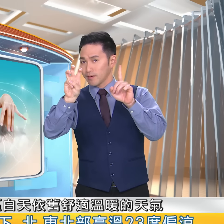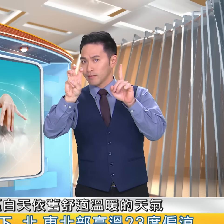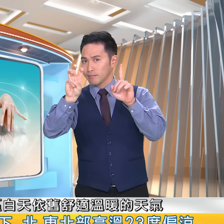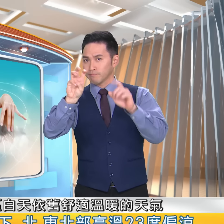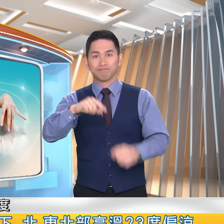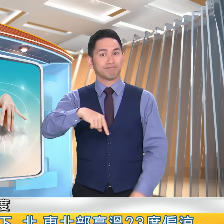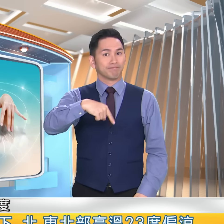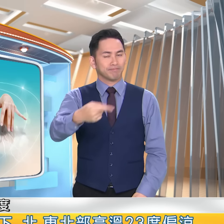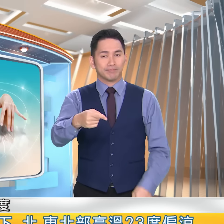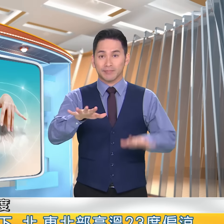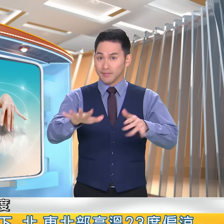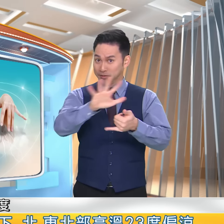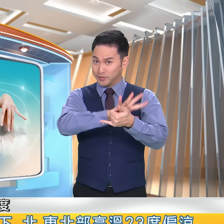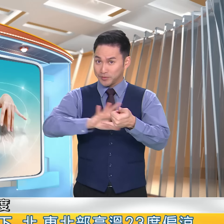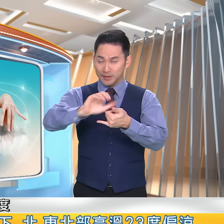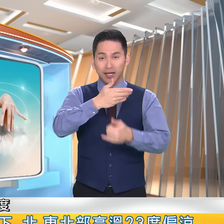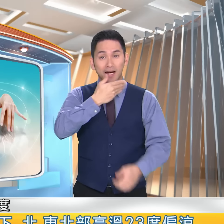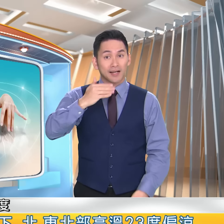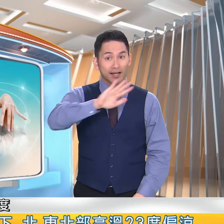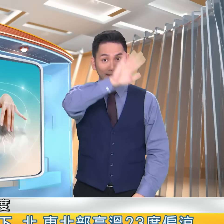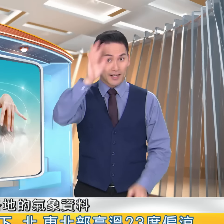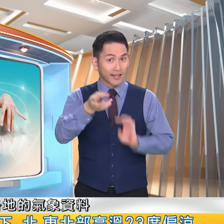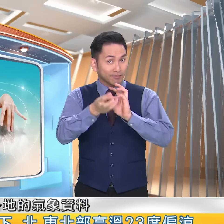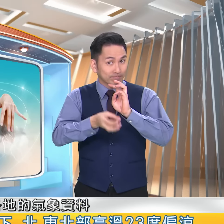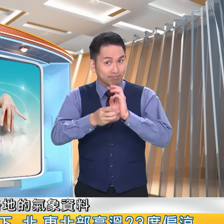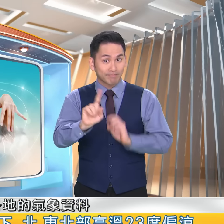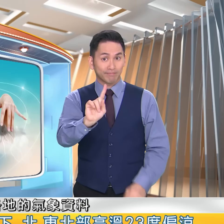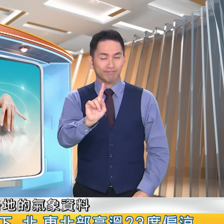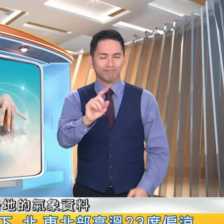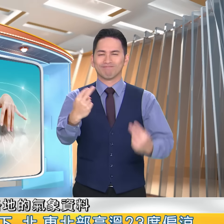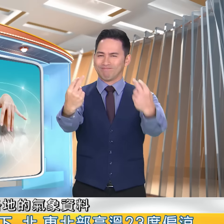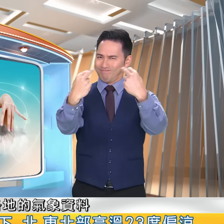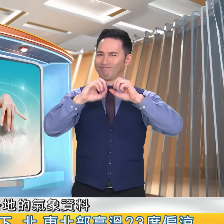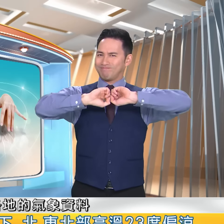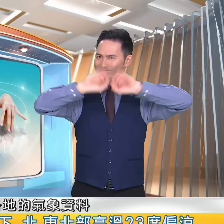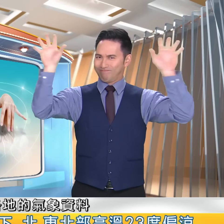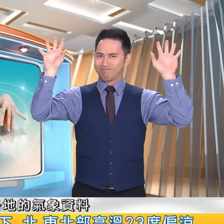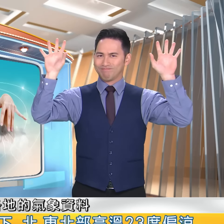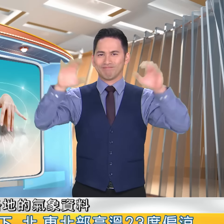温25到30度。接着提供您各地的气象资料。